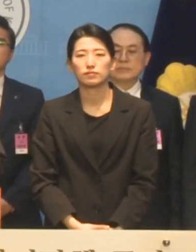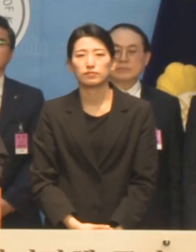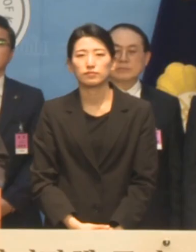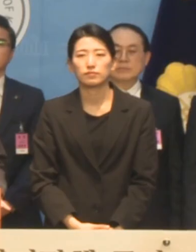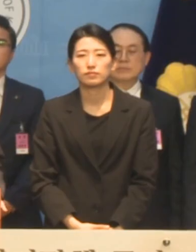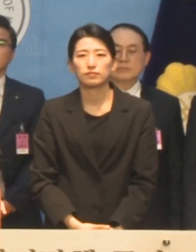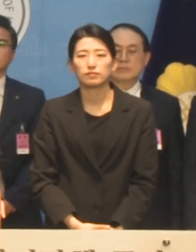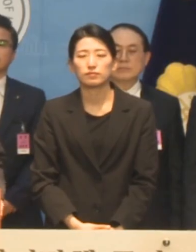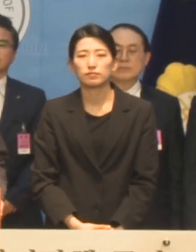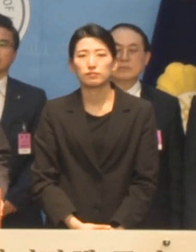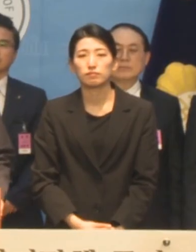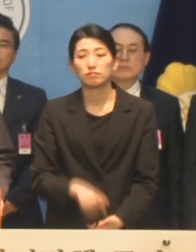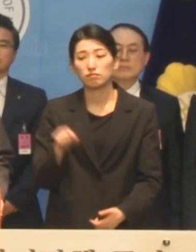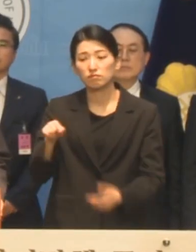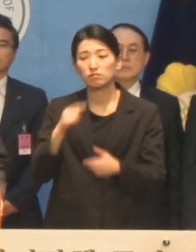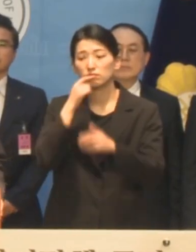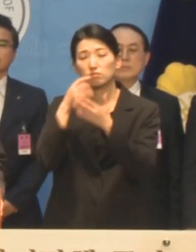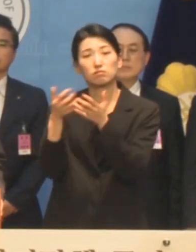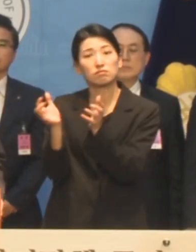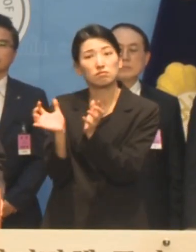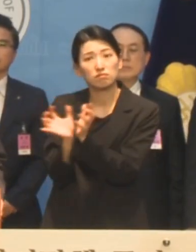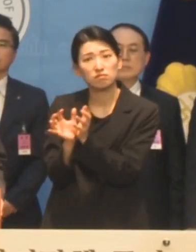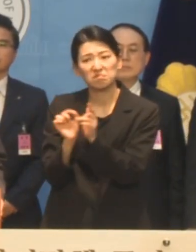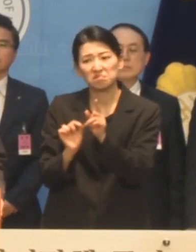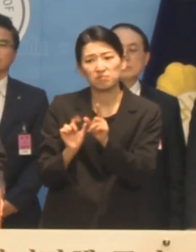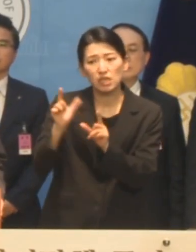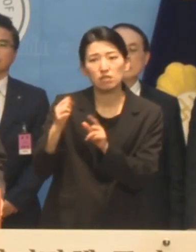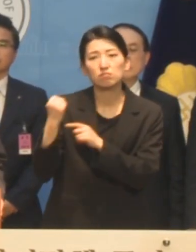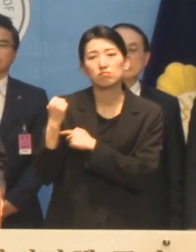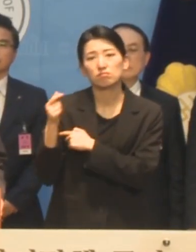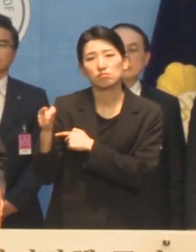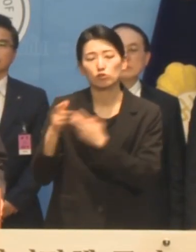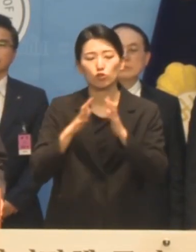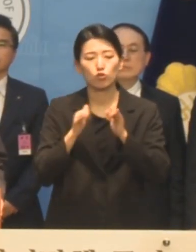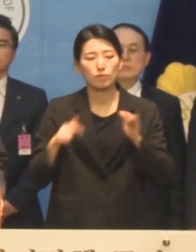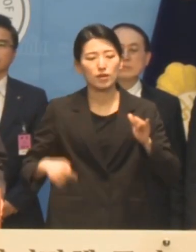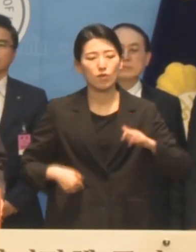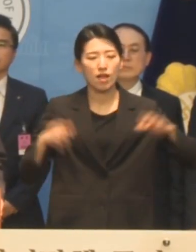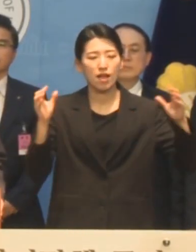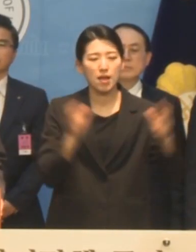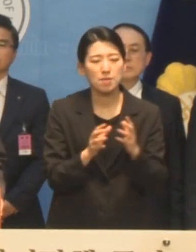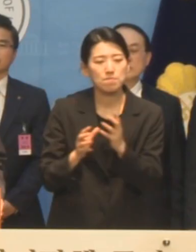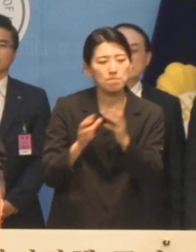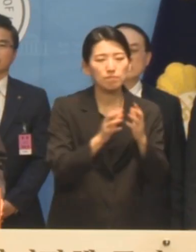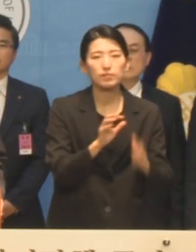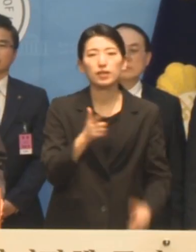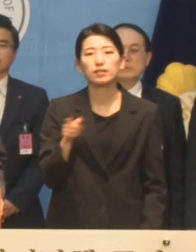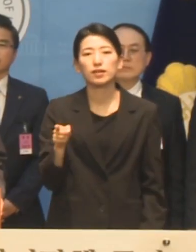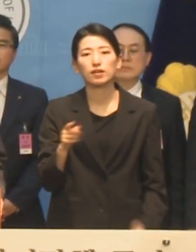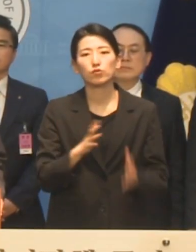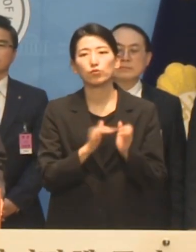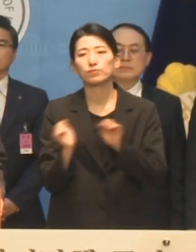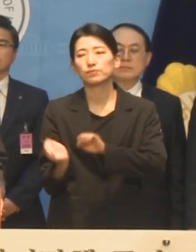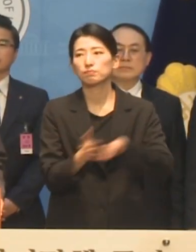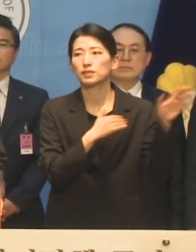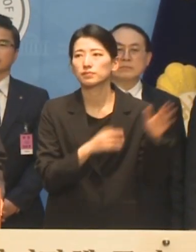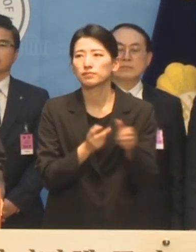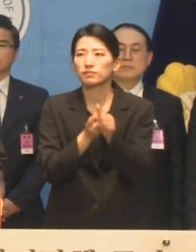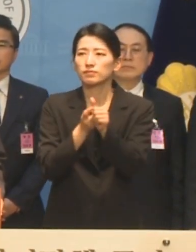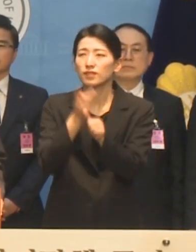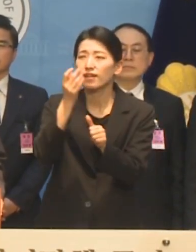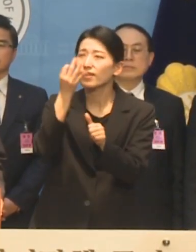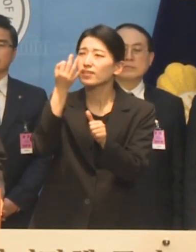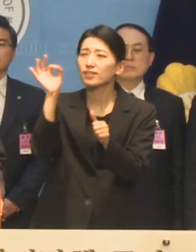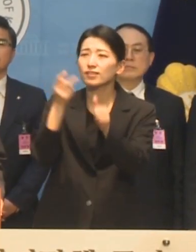이런 일을 거대 야당이 국민을 화합하기는커녕 국민의 뜻을 저버리고 탄핵 찬성 시위 군중